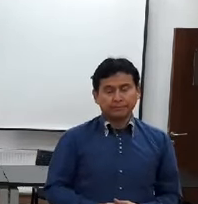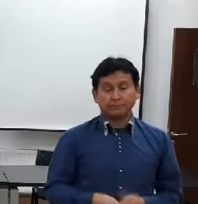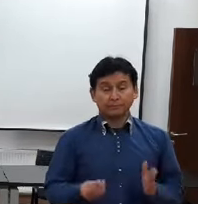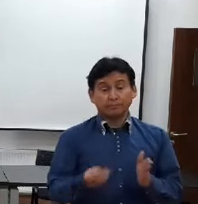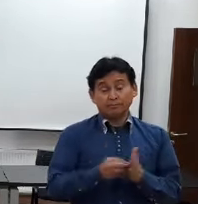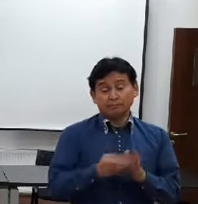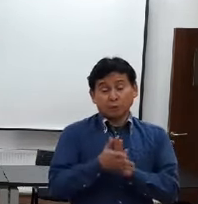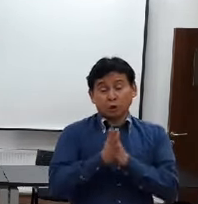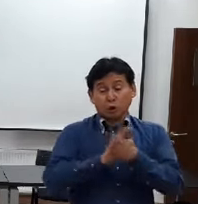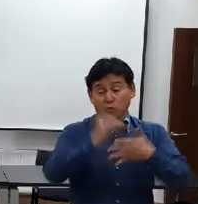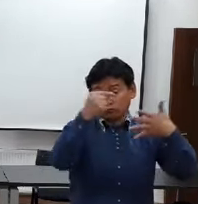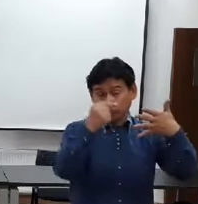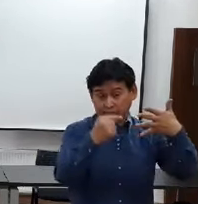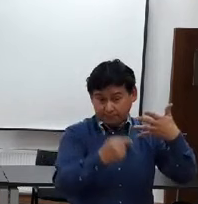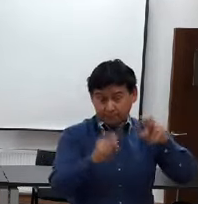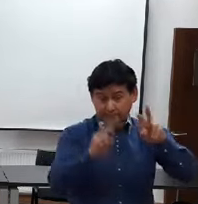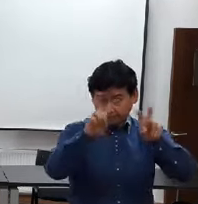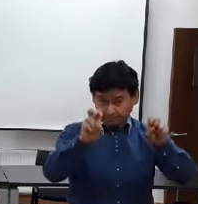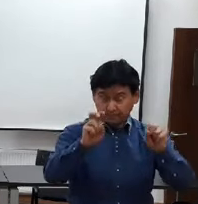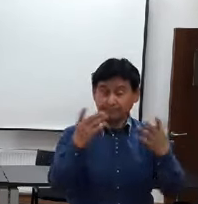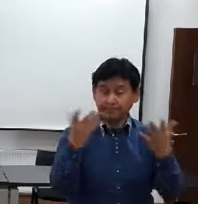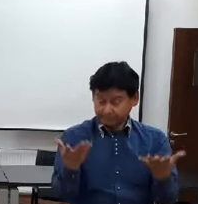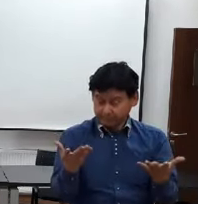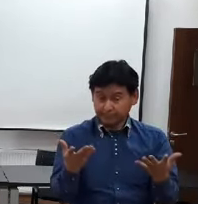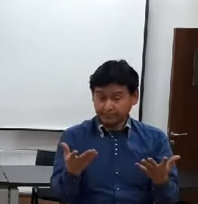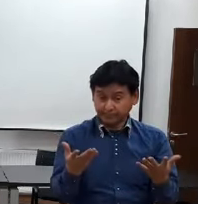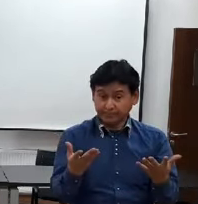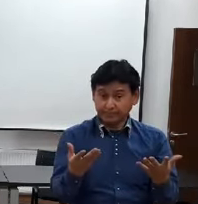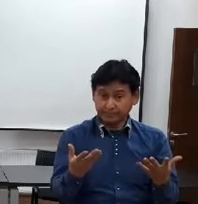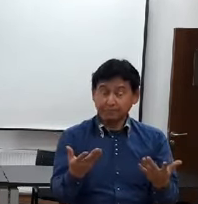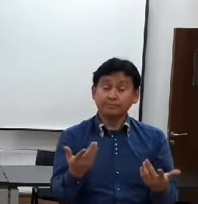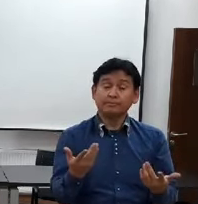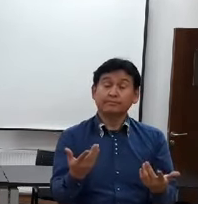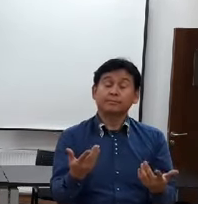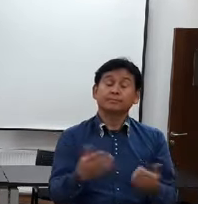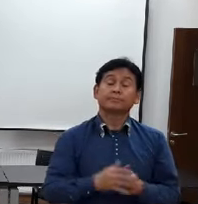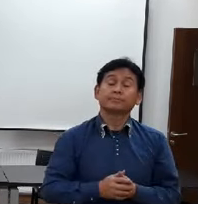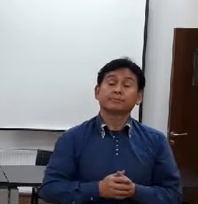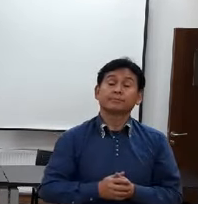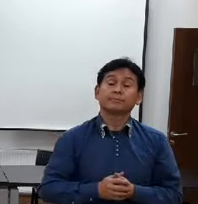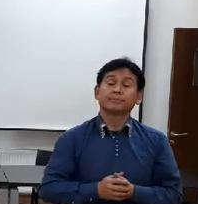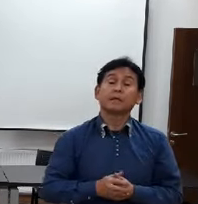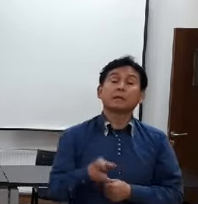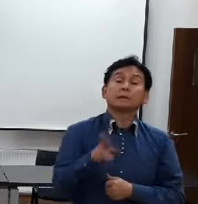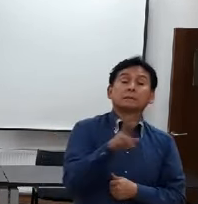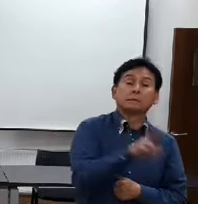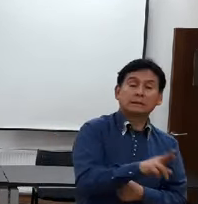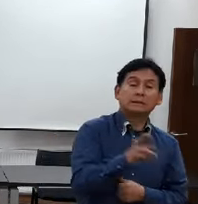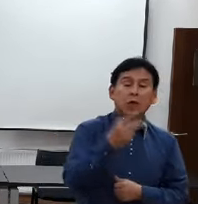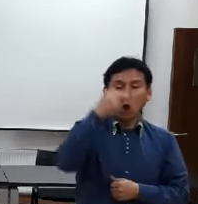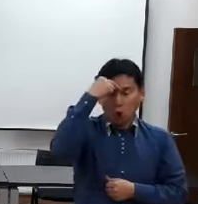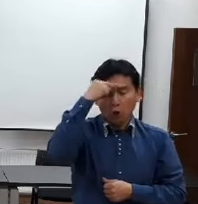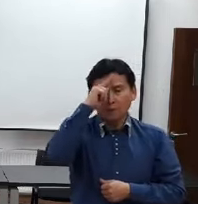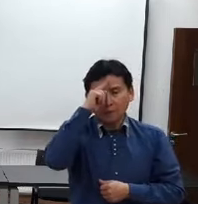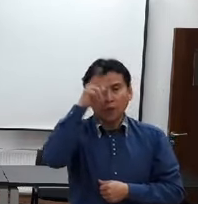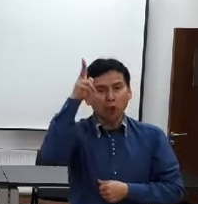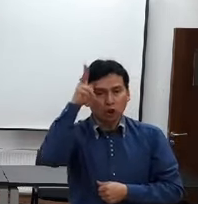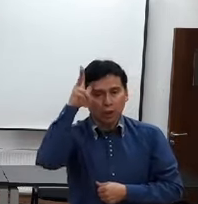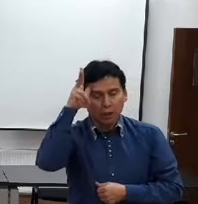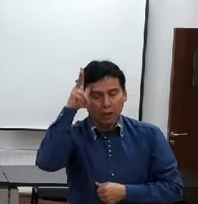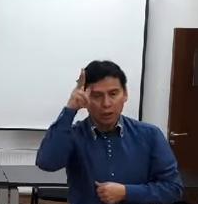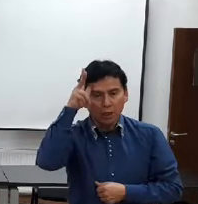allá de todo esto que es la condición puntual del caso que nos convoca insistir en el hecho de que el hospital regional Coyhaique